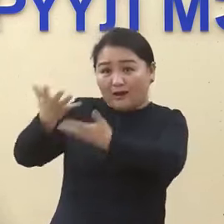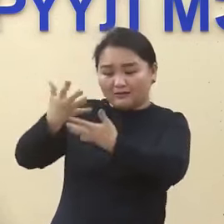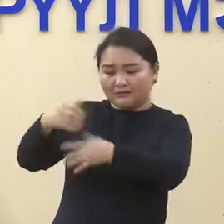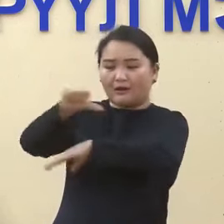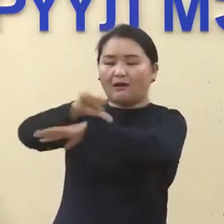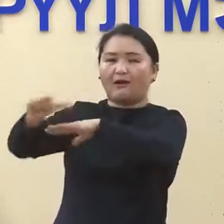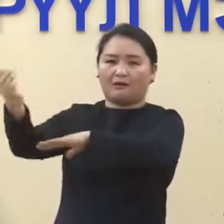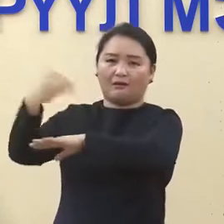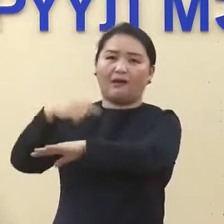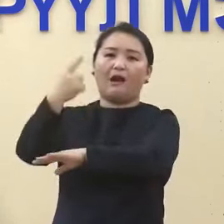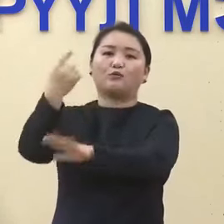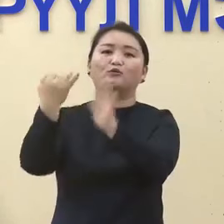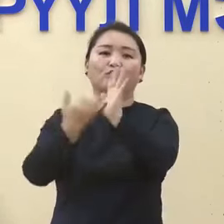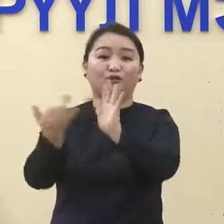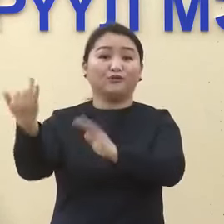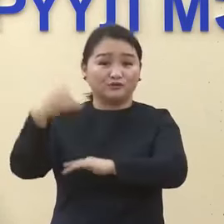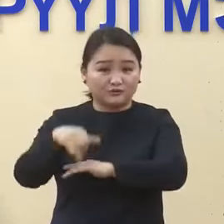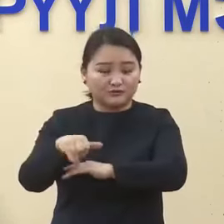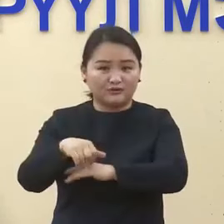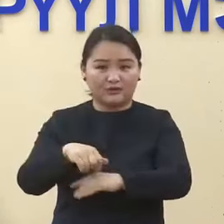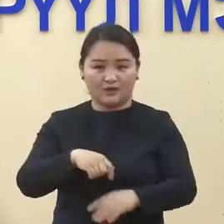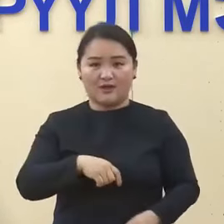улс Англиас үүргийн онцгоор